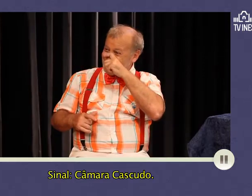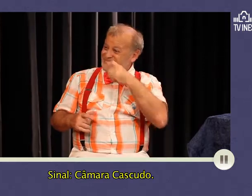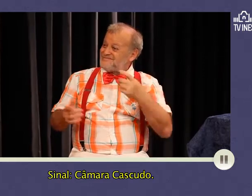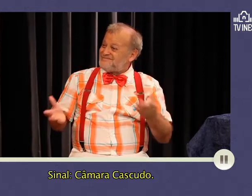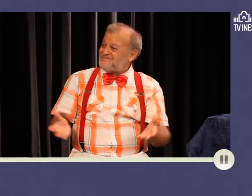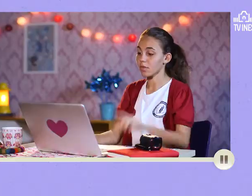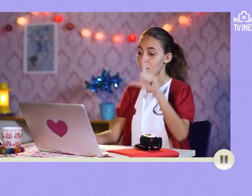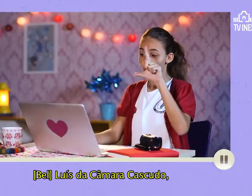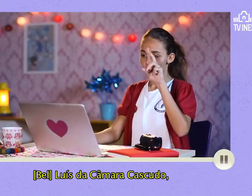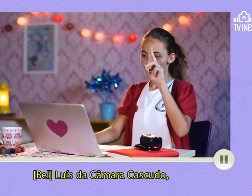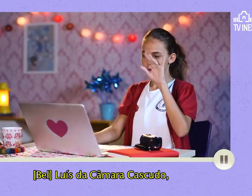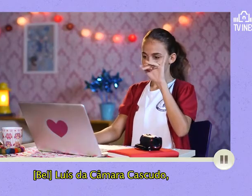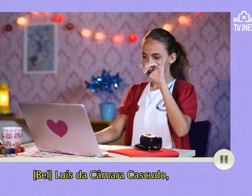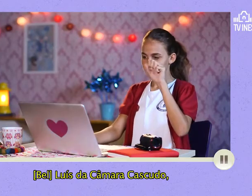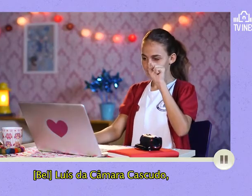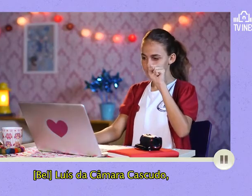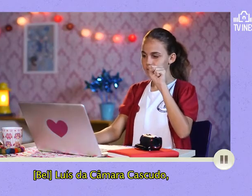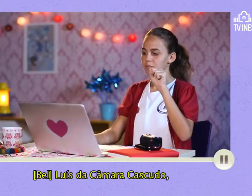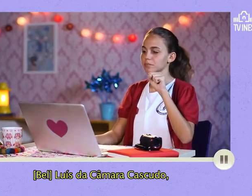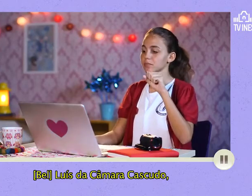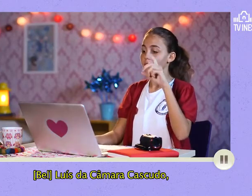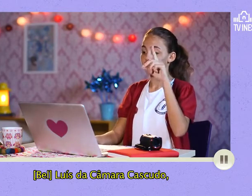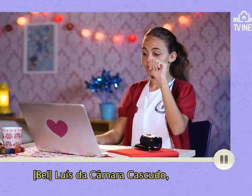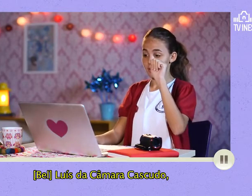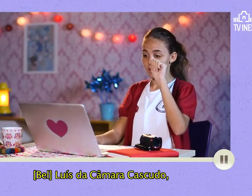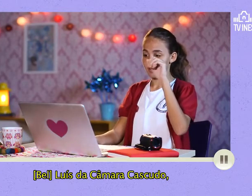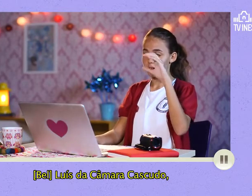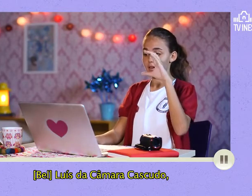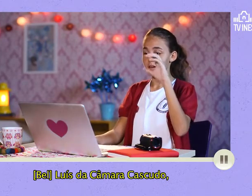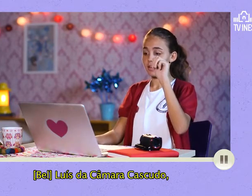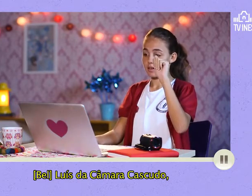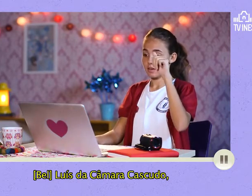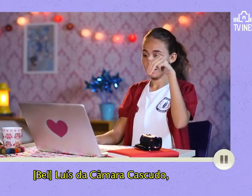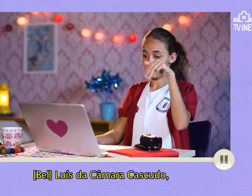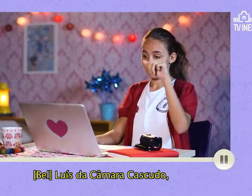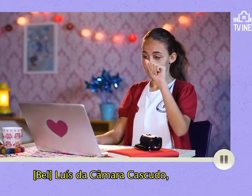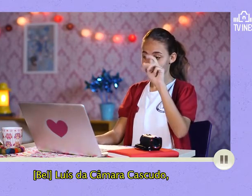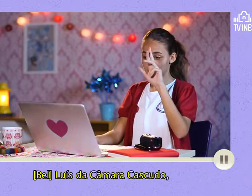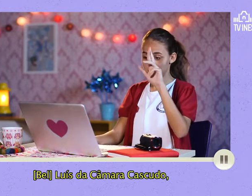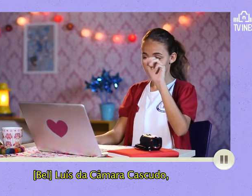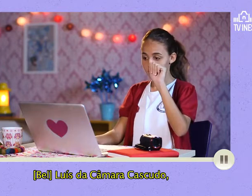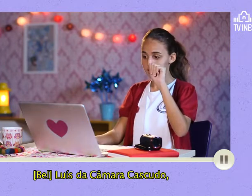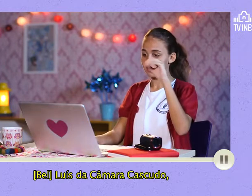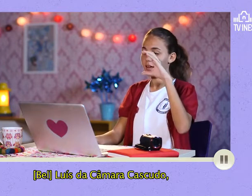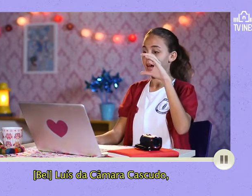Sinal Câmara Cascudo. Luiz da Câmara